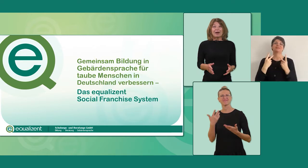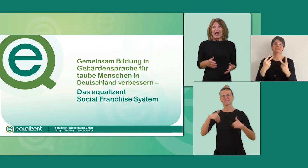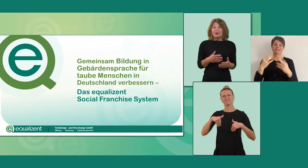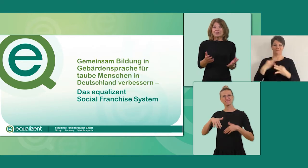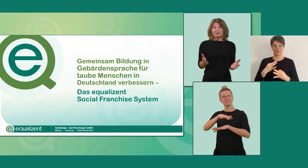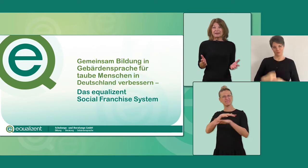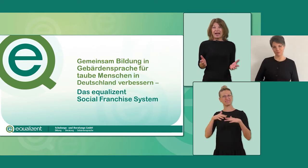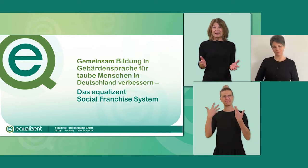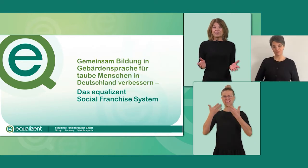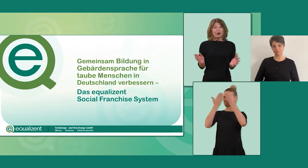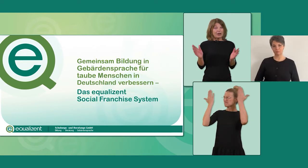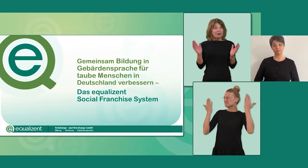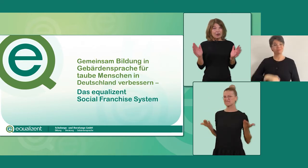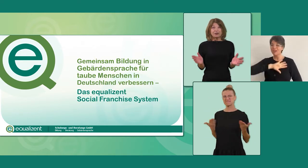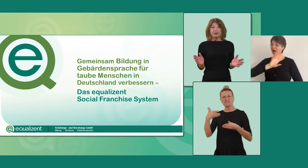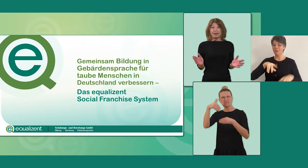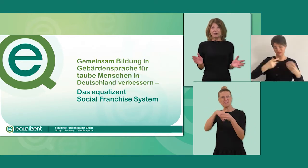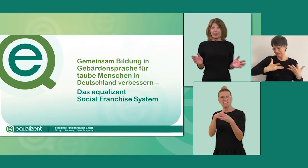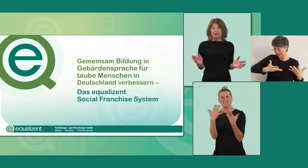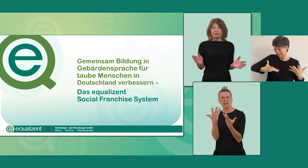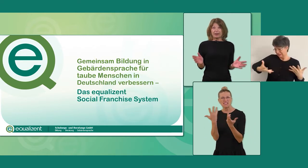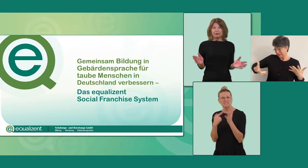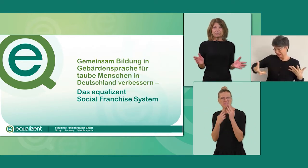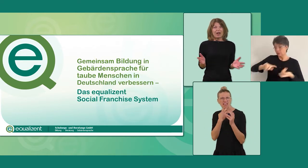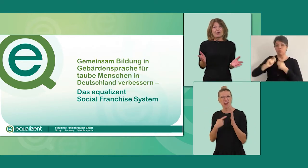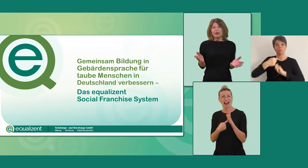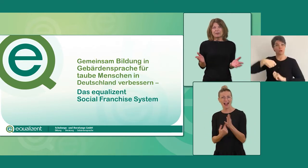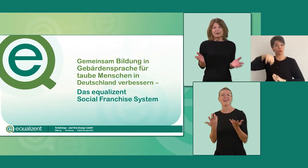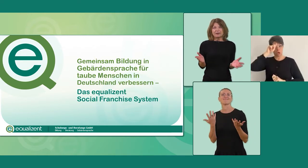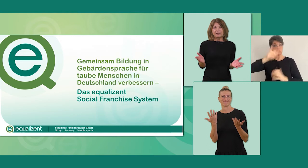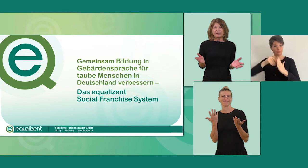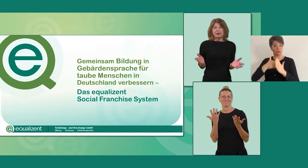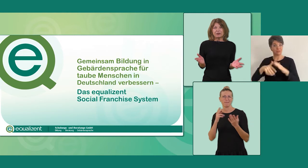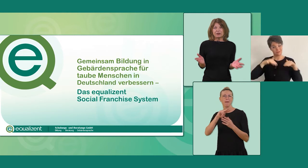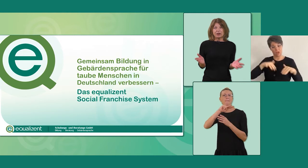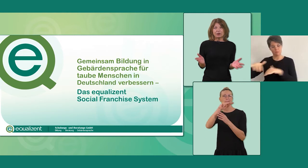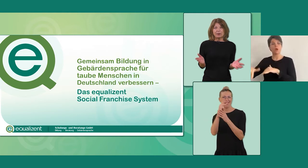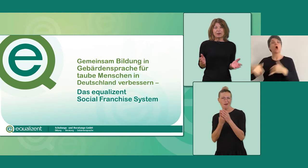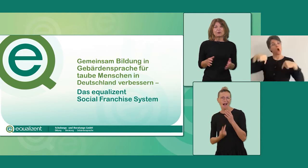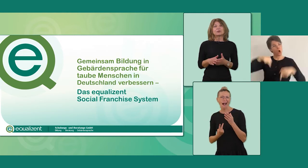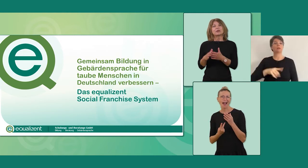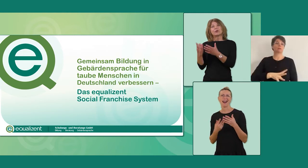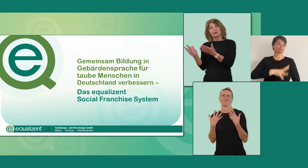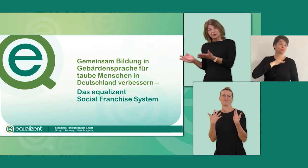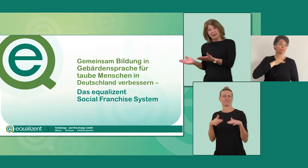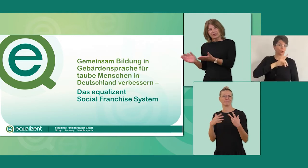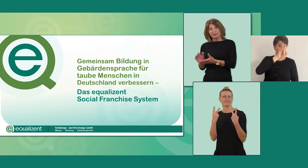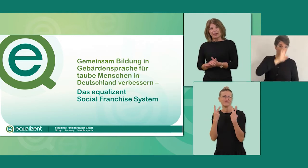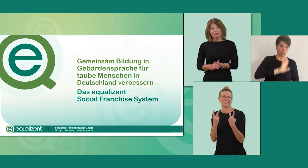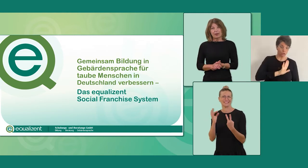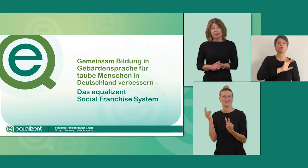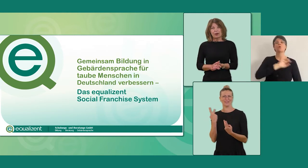Wir haben all unsere Materialien für euch in deutscher Gebärdensprache entwickelt. Aber heute präsentieren wir in deutscher Lautsprache und in